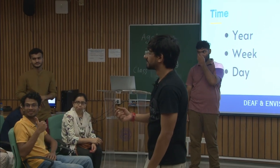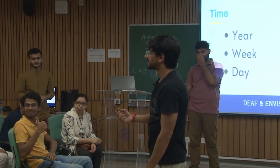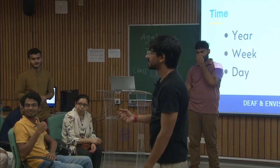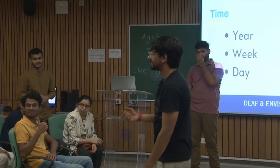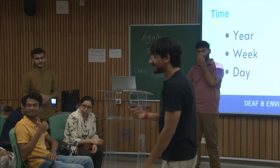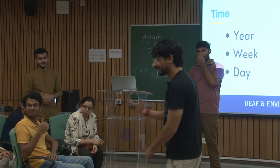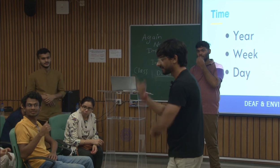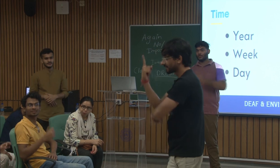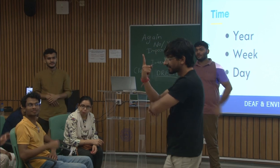डे.